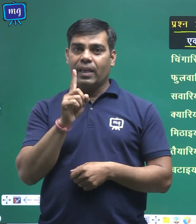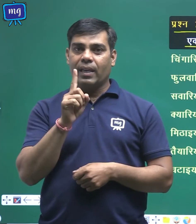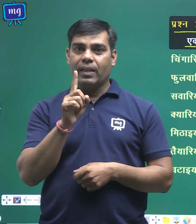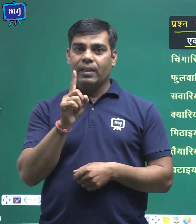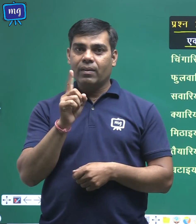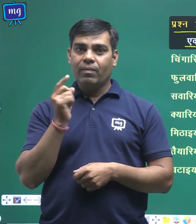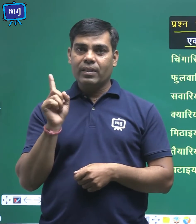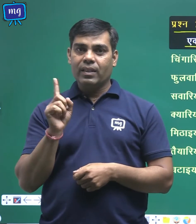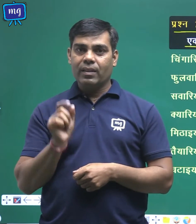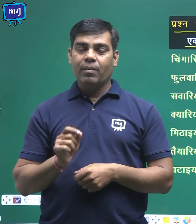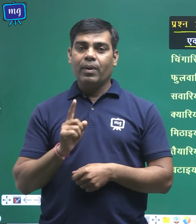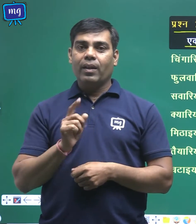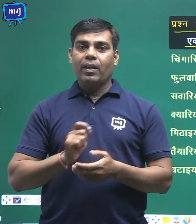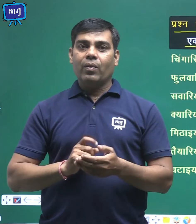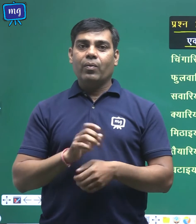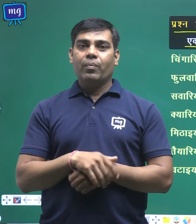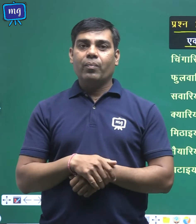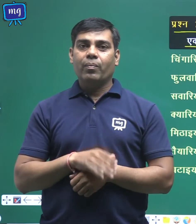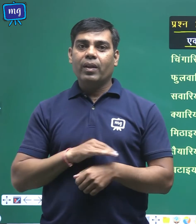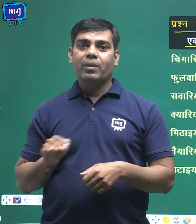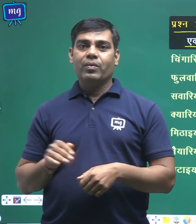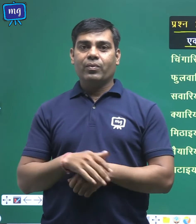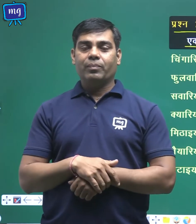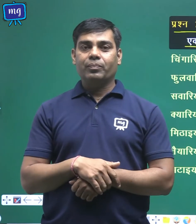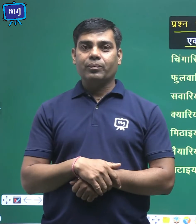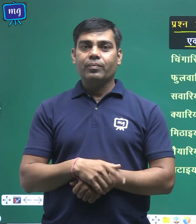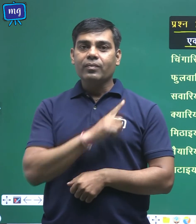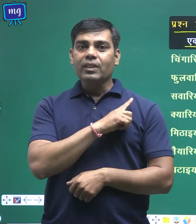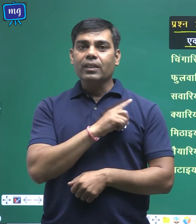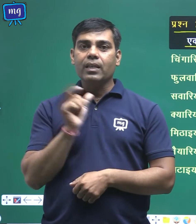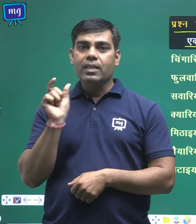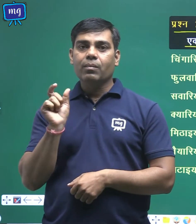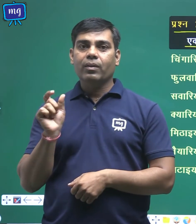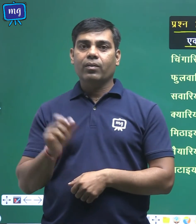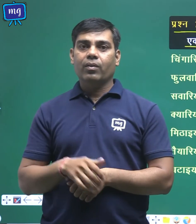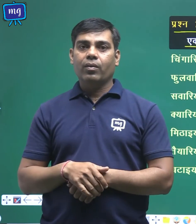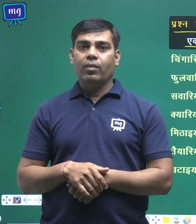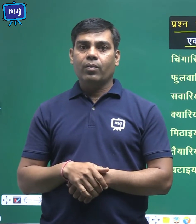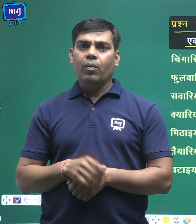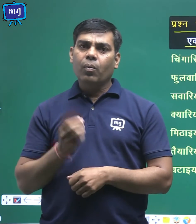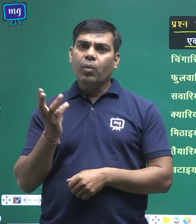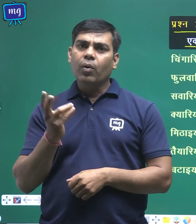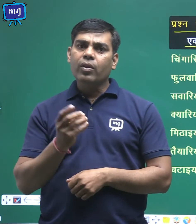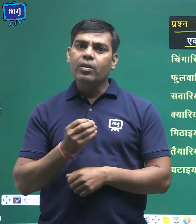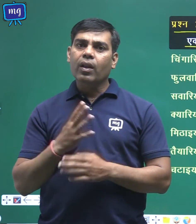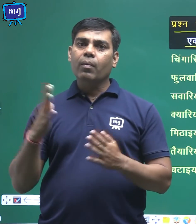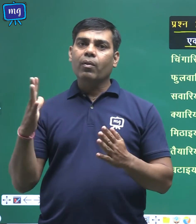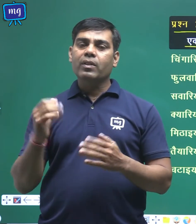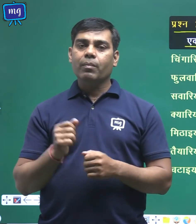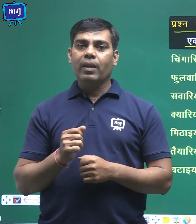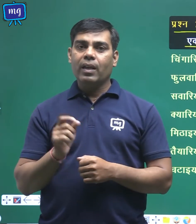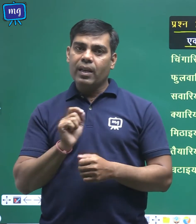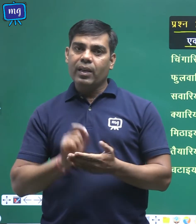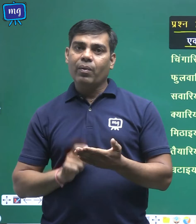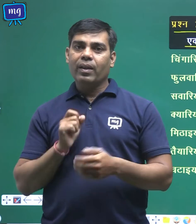लिखो। प्यारे बच्चों, ये शब्द बहुवचन में लिखे हुए